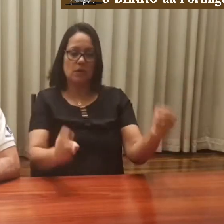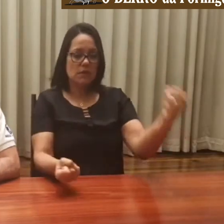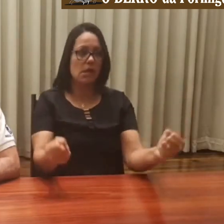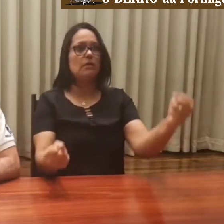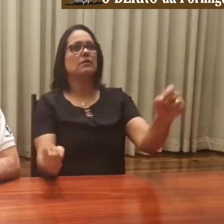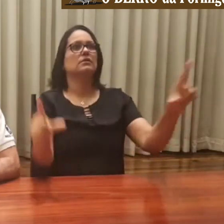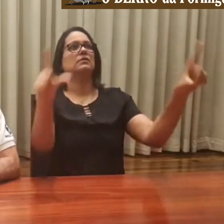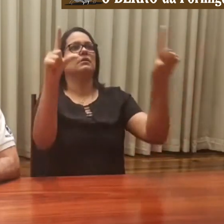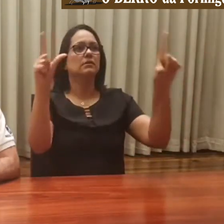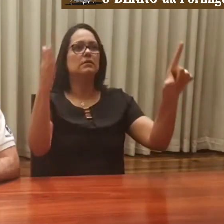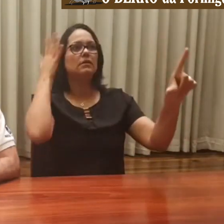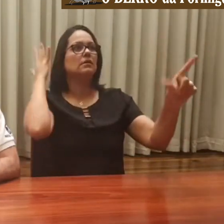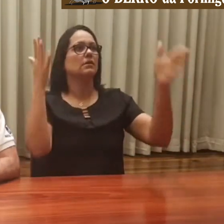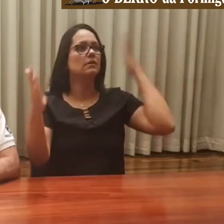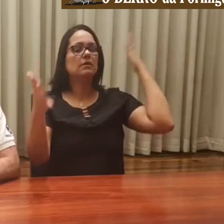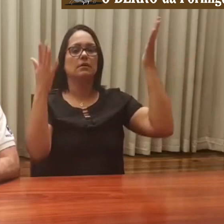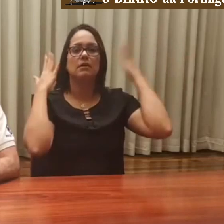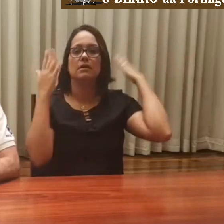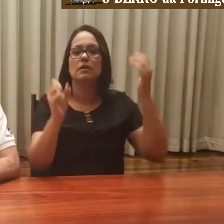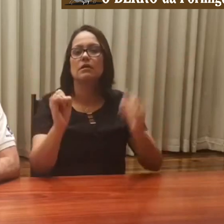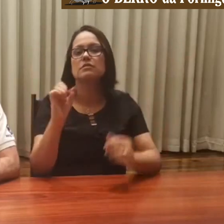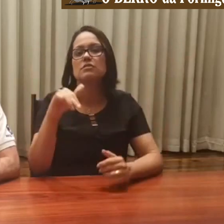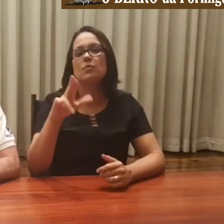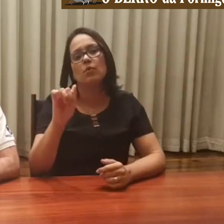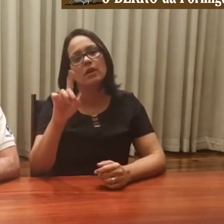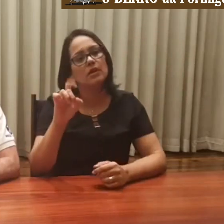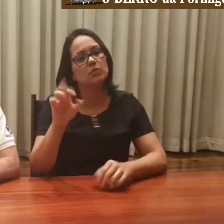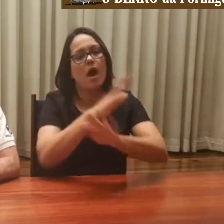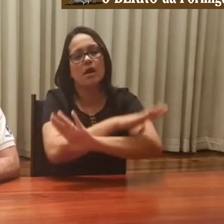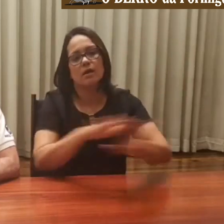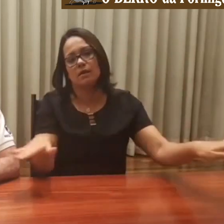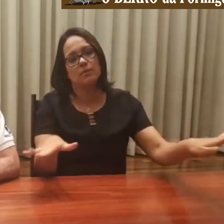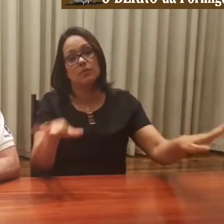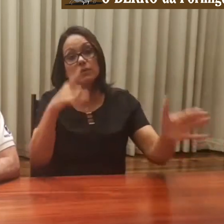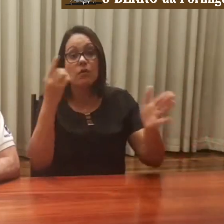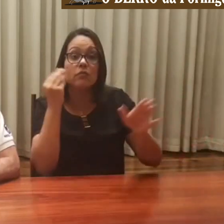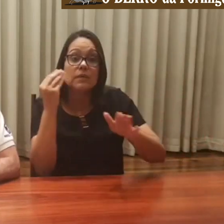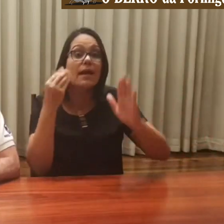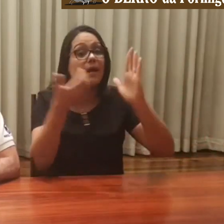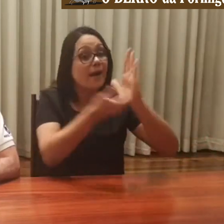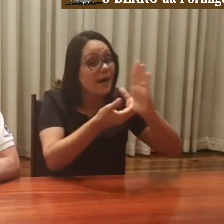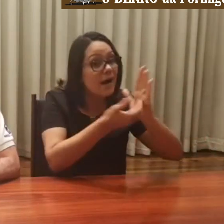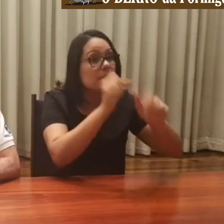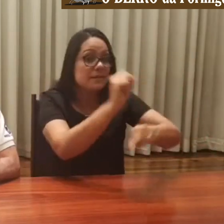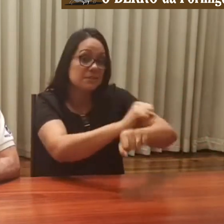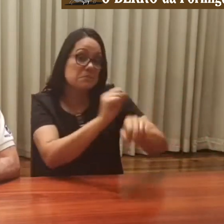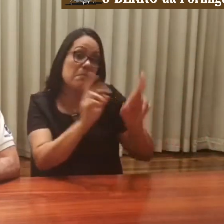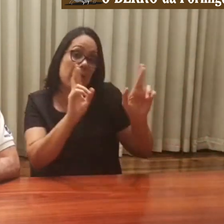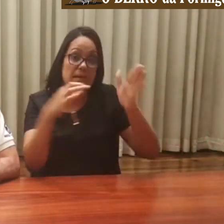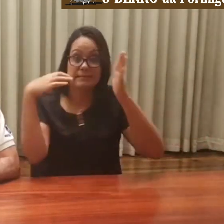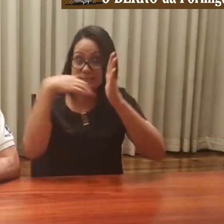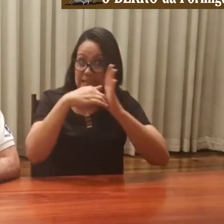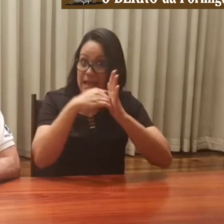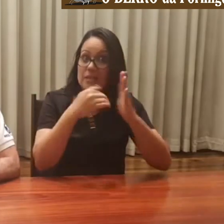menos R$300. Então, tua carteira de motorista... Uma vez a Câmara aprovando esse projeto de lei, espero que aprove, a Câmara e o Senado,